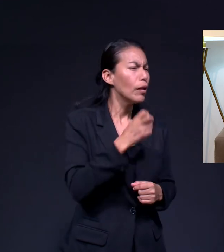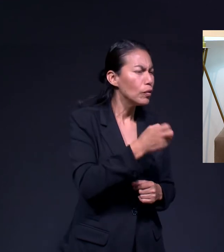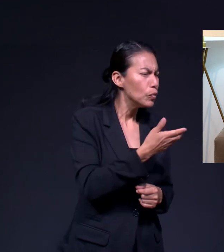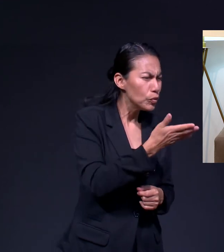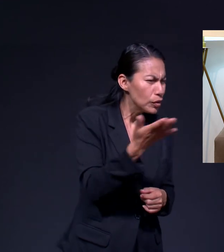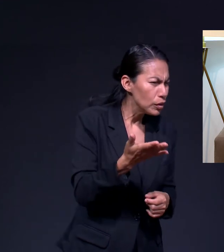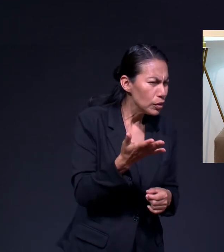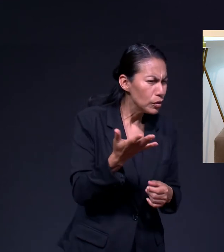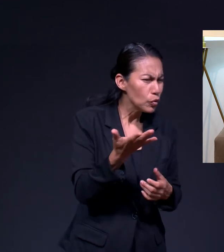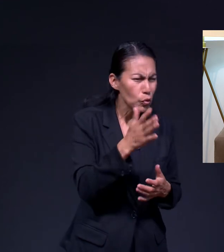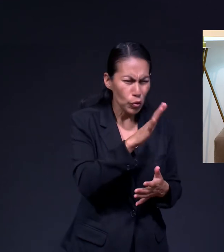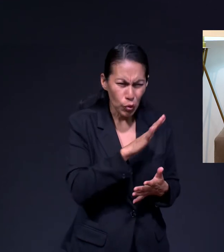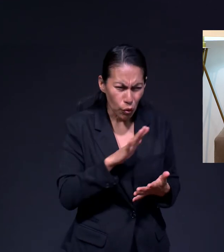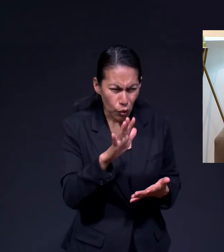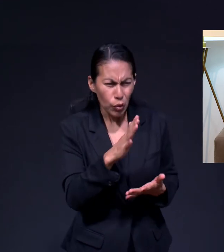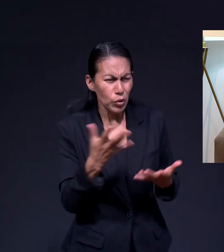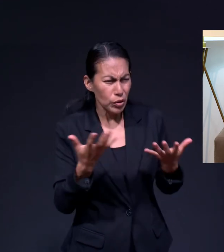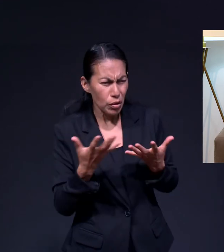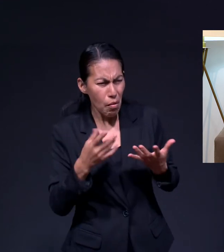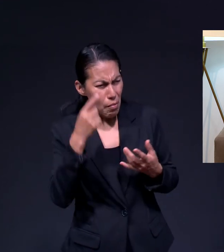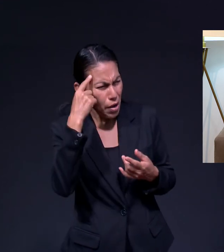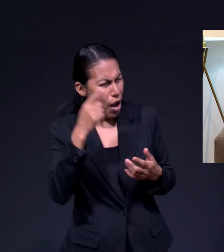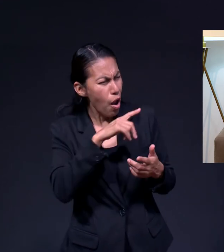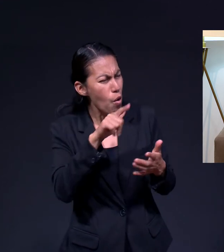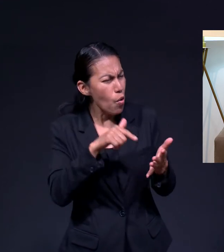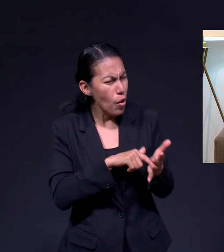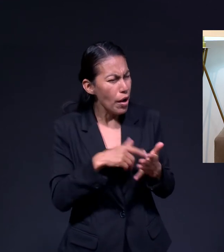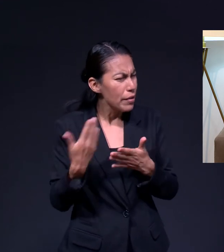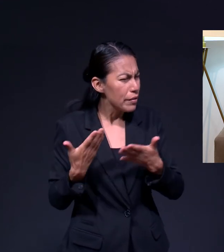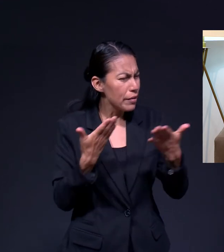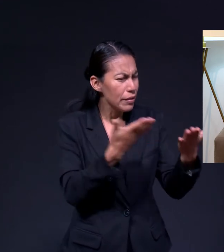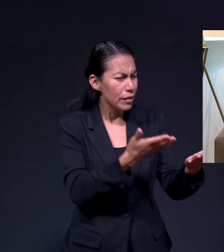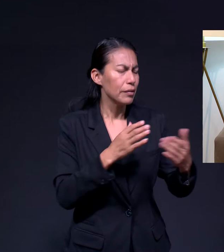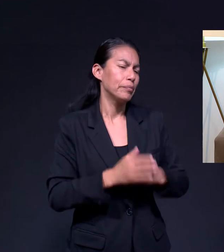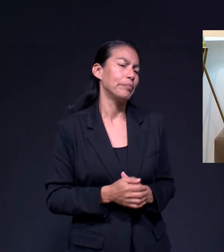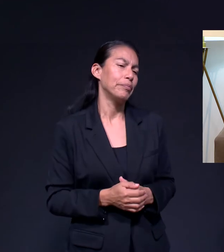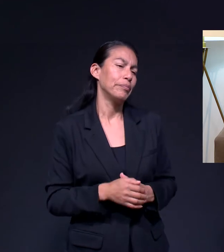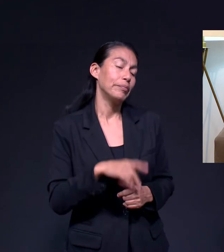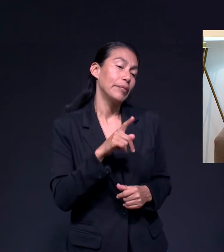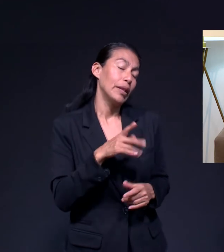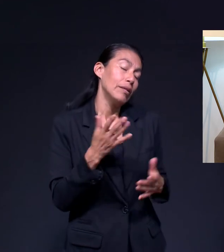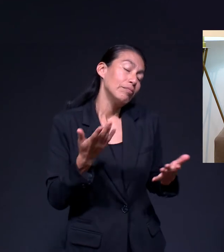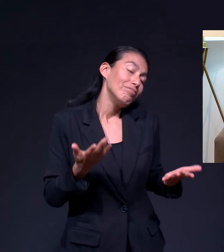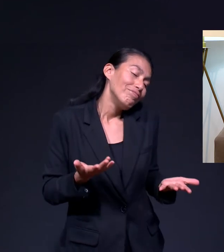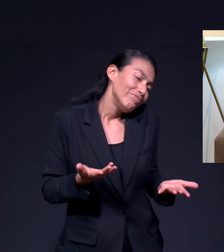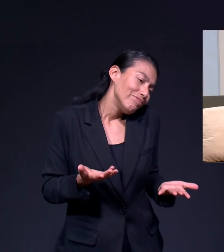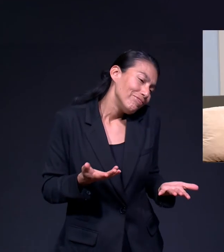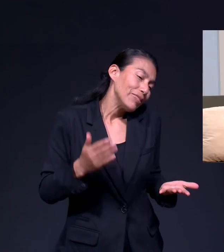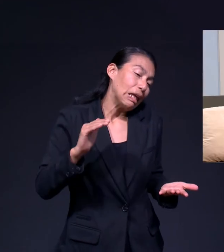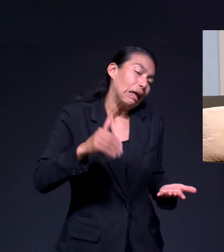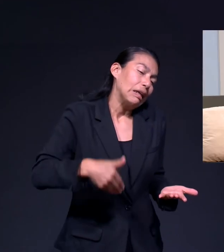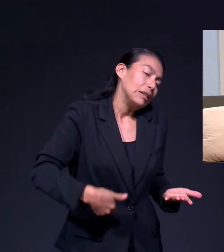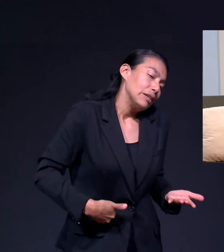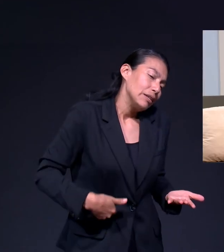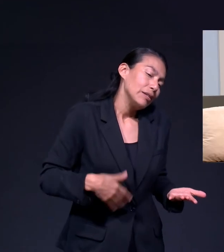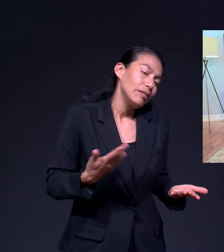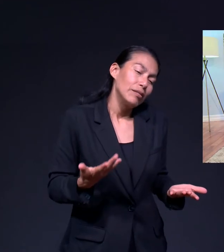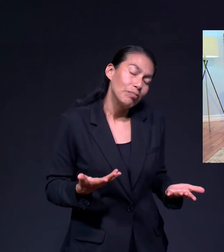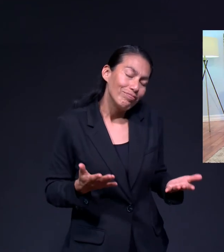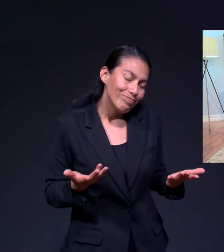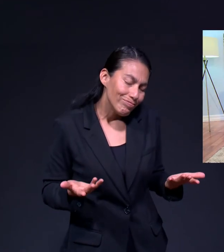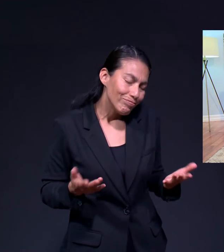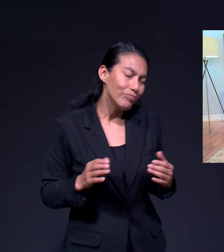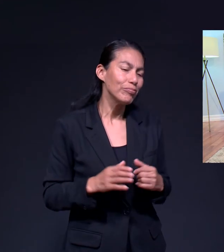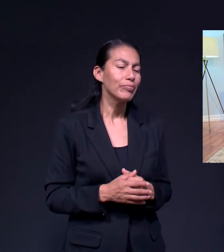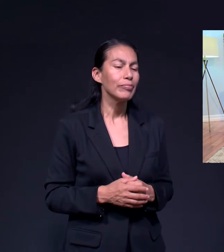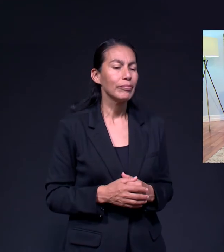ustedes hicieron todo lo posible por que llegaran a donde tenían que ir pero pasó lo que